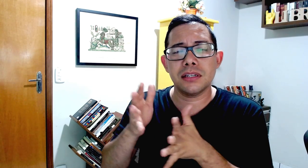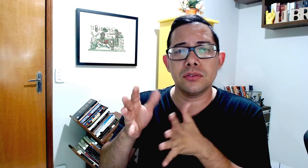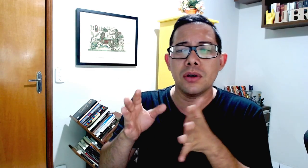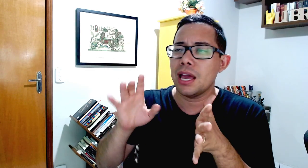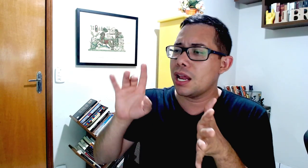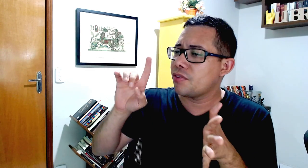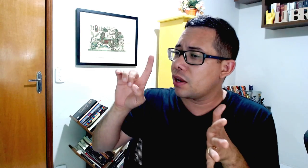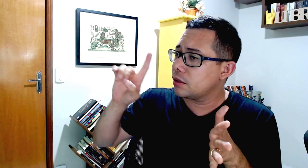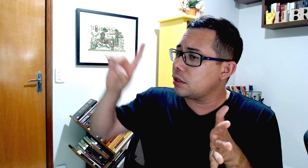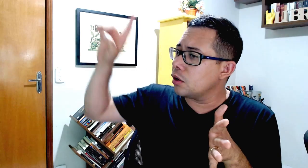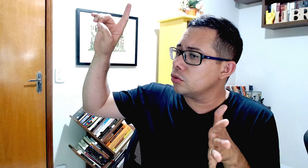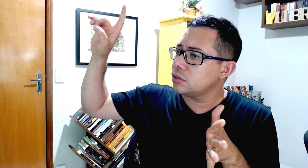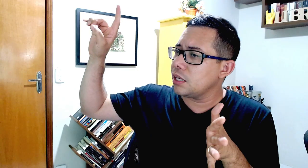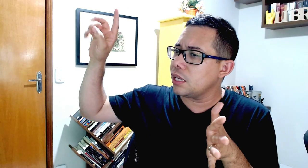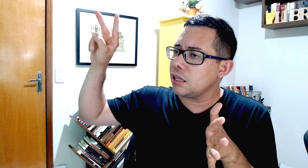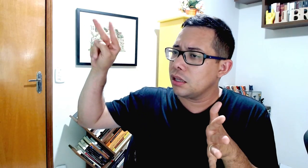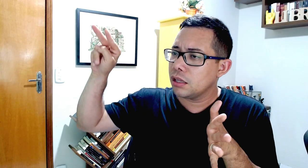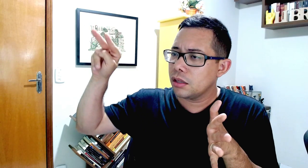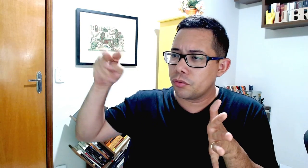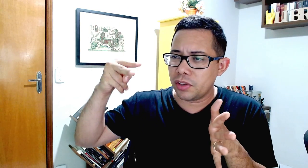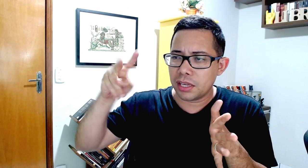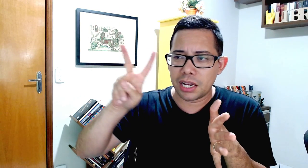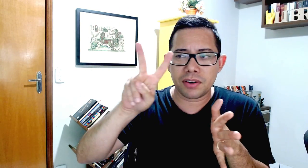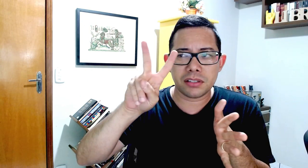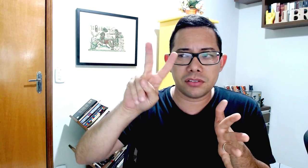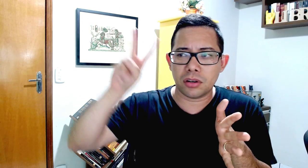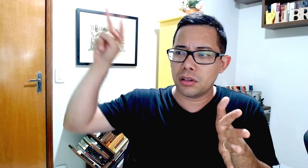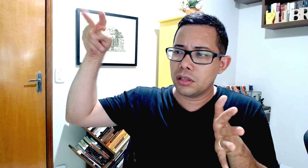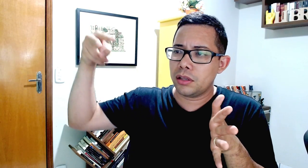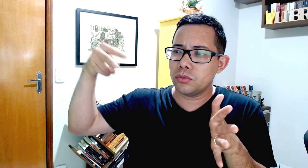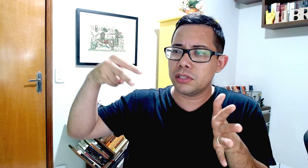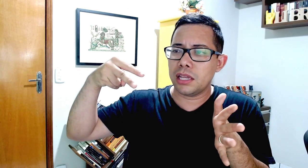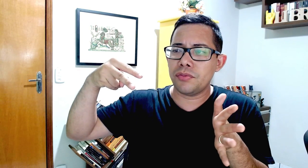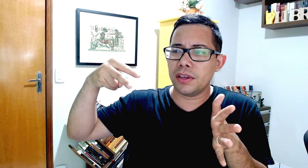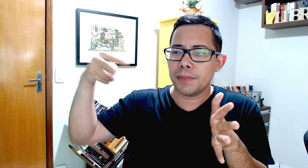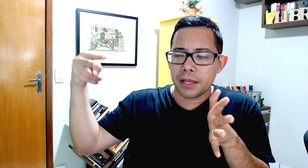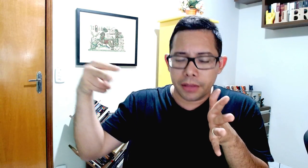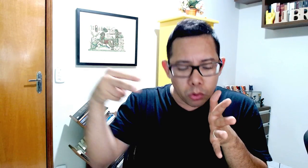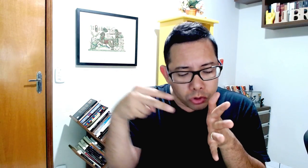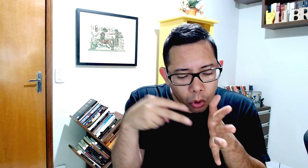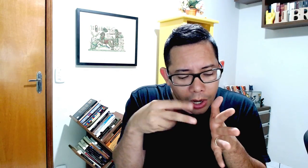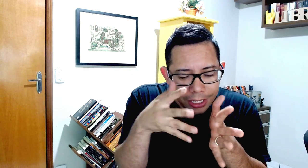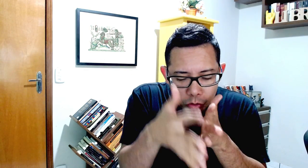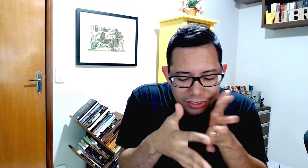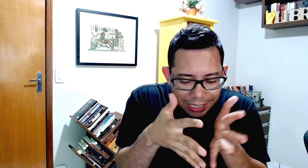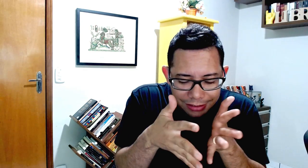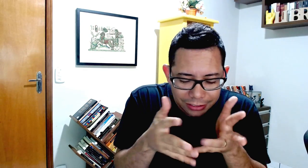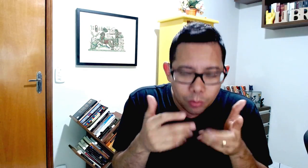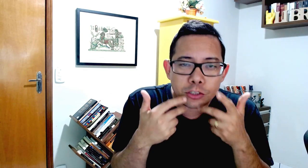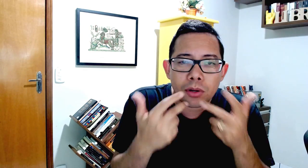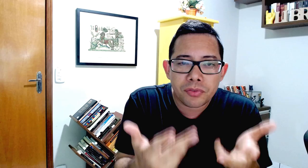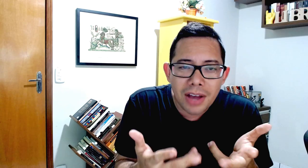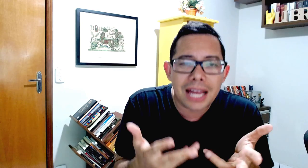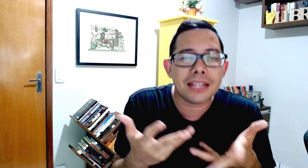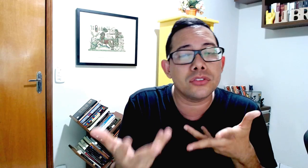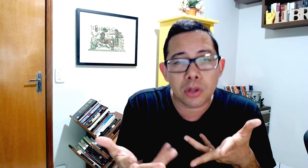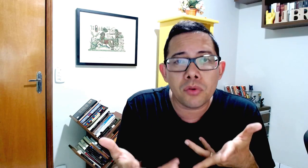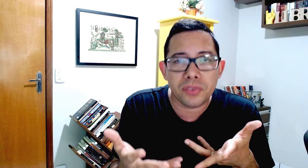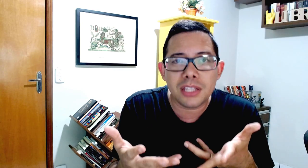sinalizando ela fala Deus ele vê ela faz assim ó Deus ele Vi Deus olha a sua sinalização a sua fala Deus só